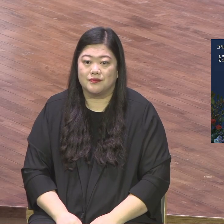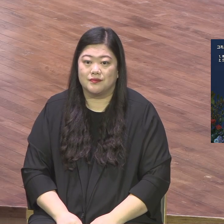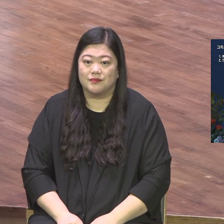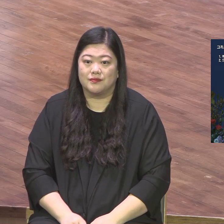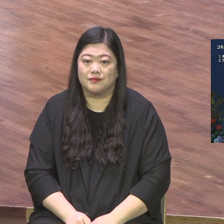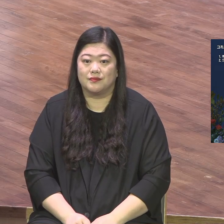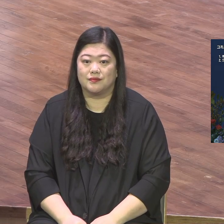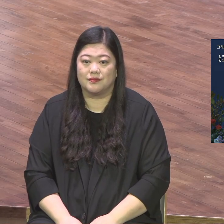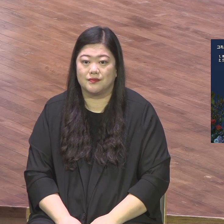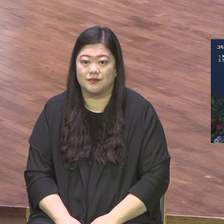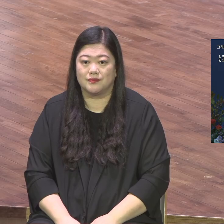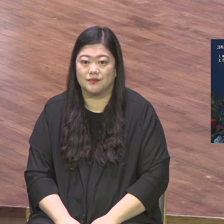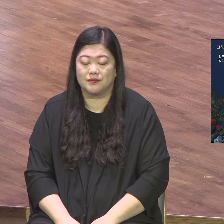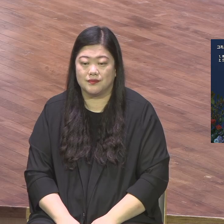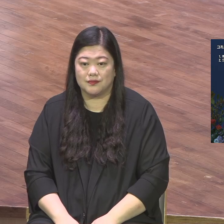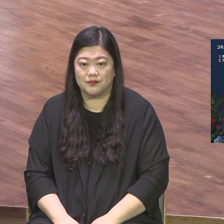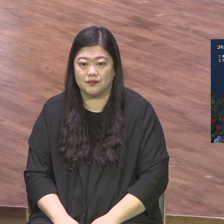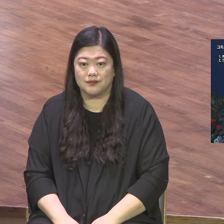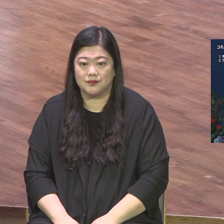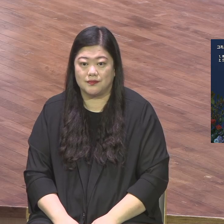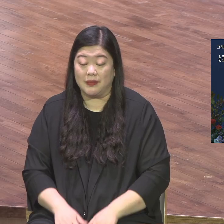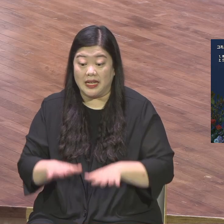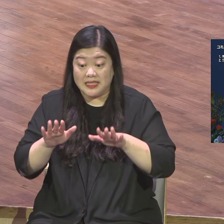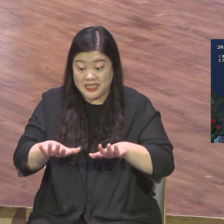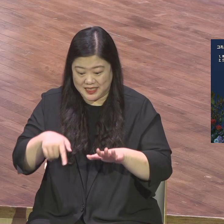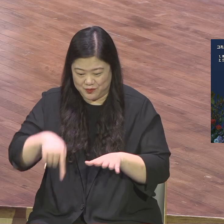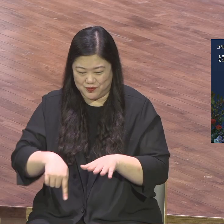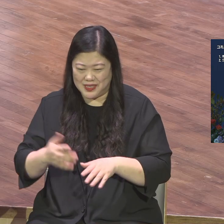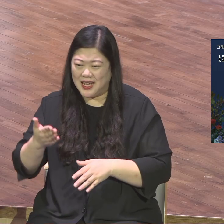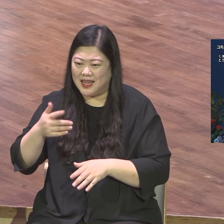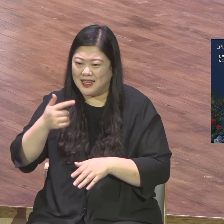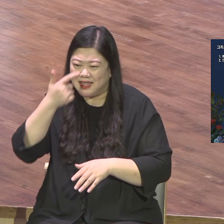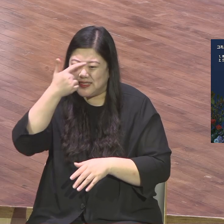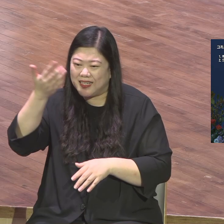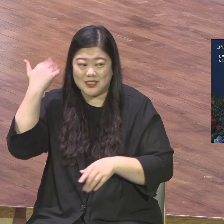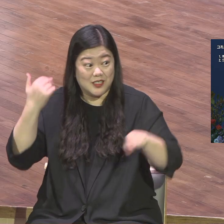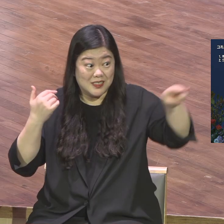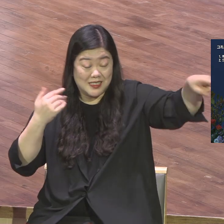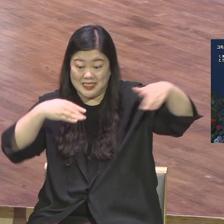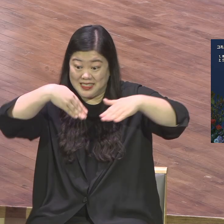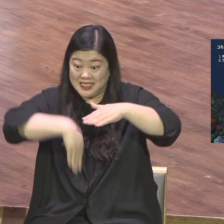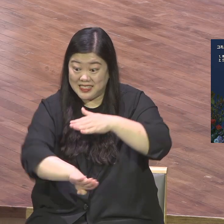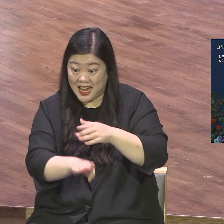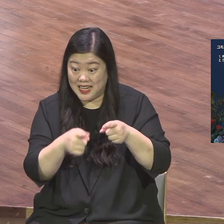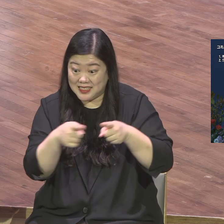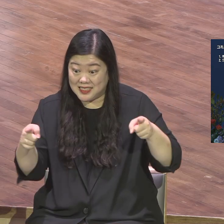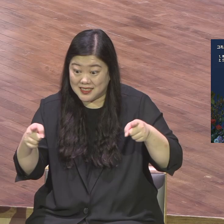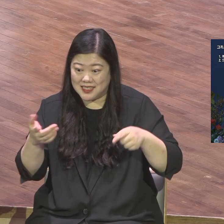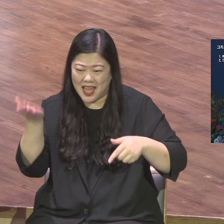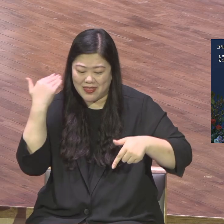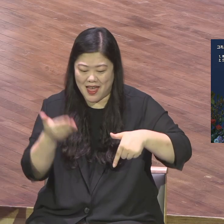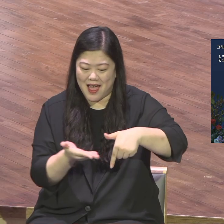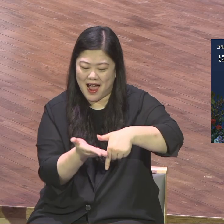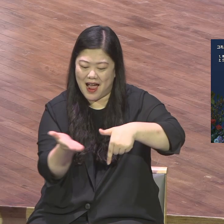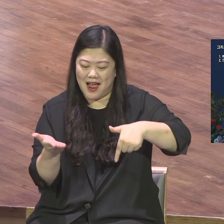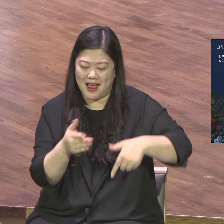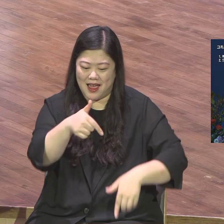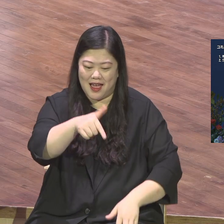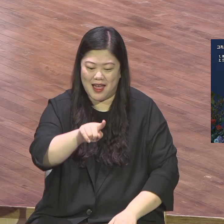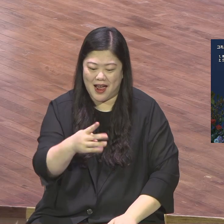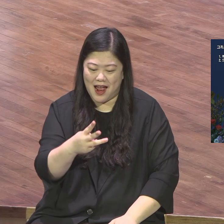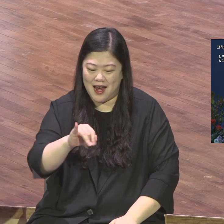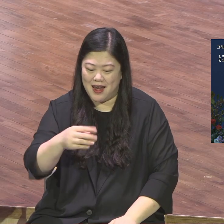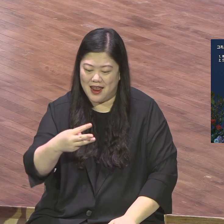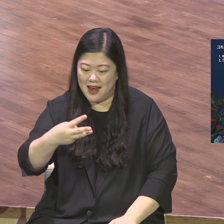돈을 많이 들여가지고 새롭게 이 공연센터를 만들고 있습니다. 저 문화 말 그대로 문화센터. 그래서 이름을 오늘 내가